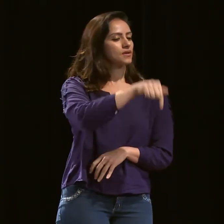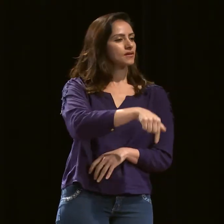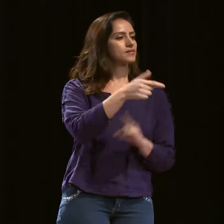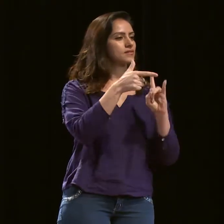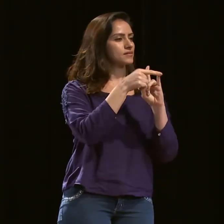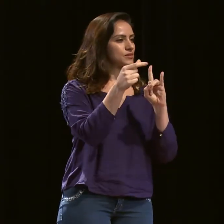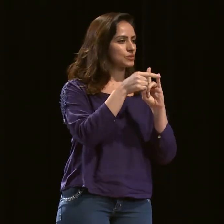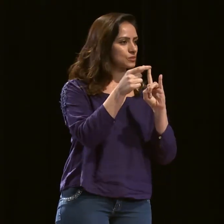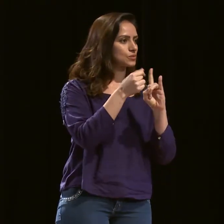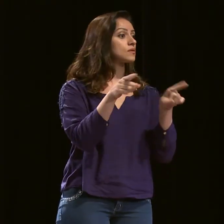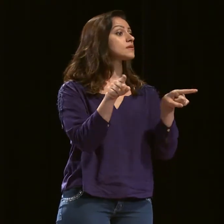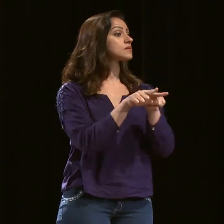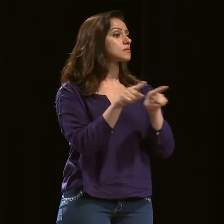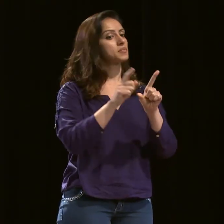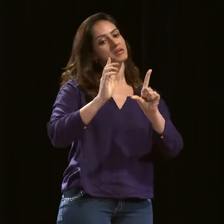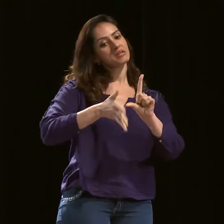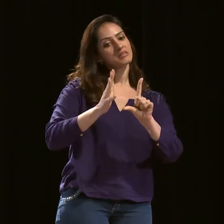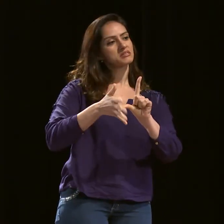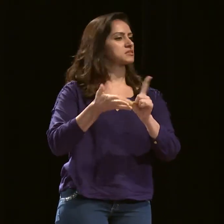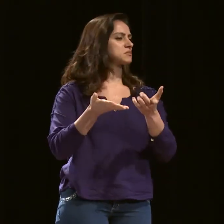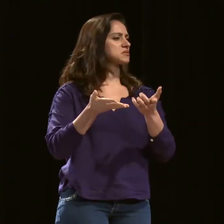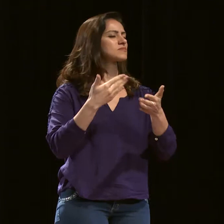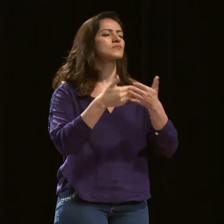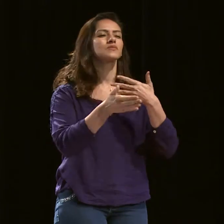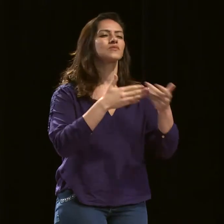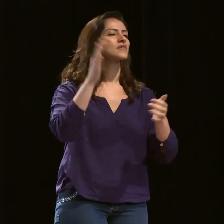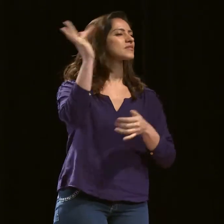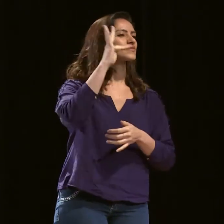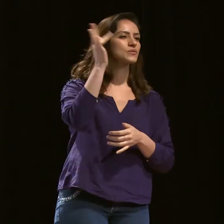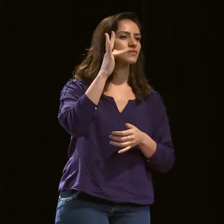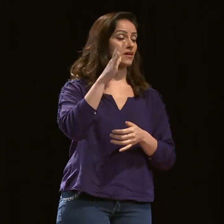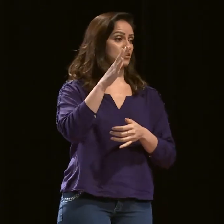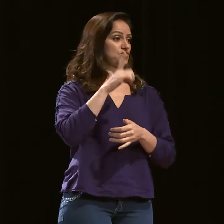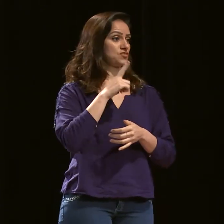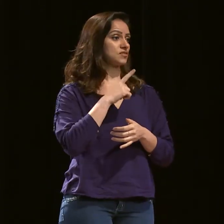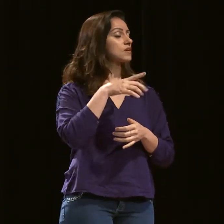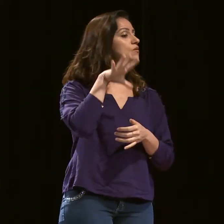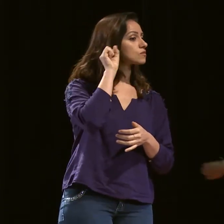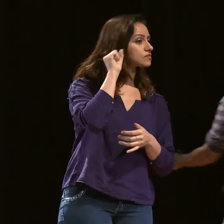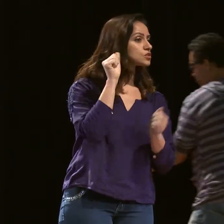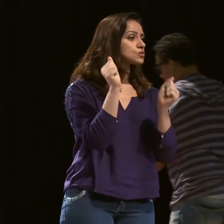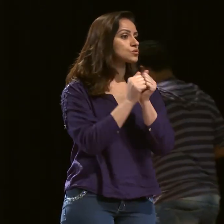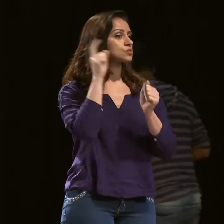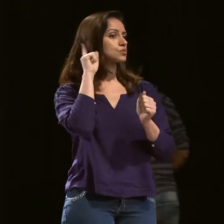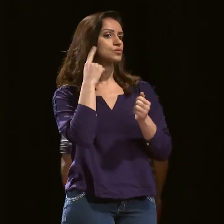Há alunos daqui do DESU, Departamento de Ensino Superior, como também de Letras Libras ou outras faculdades, que